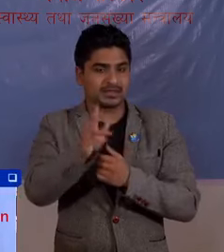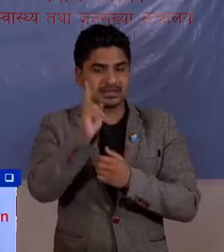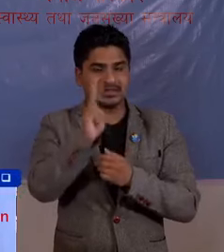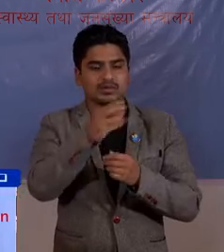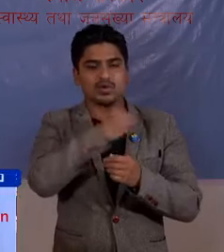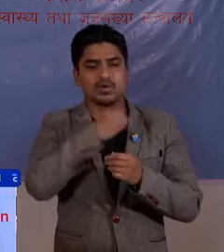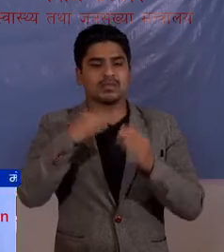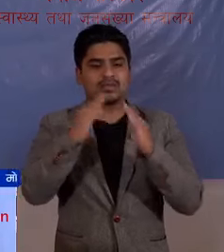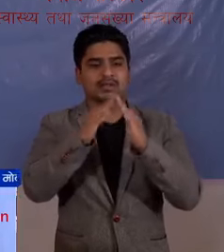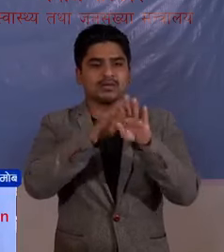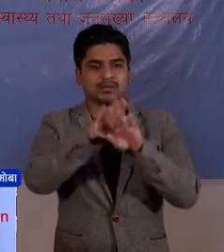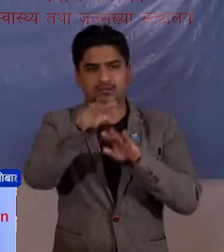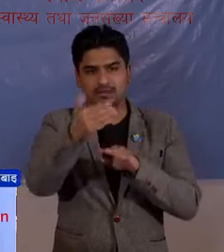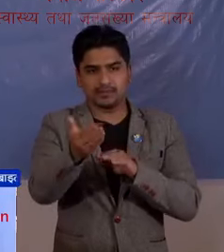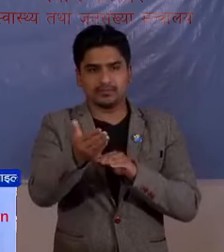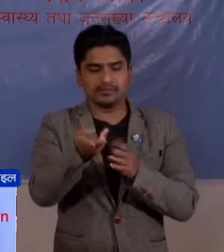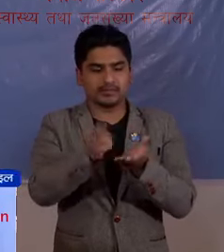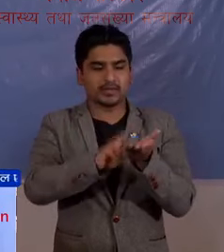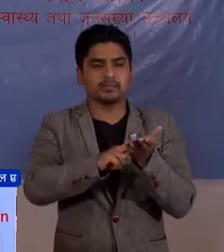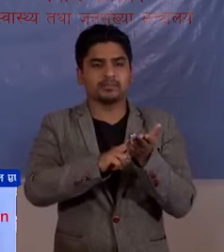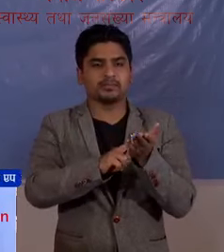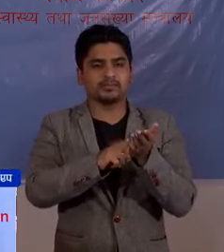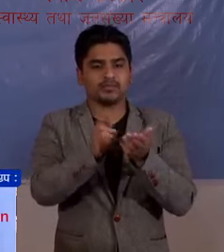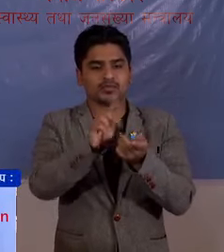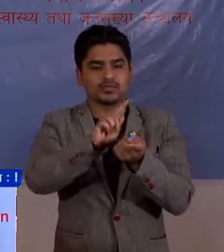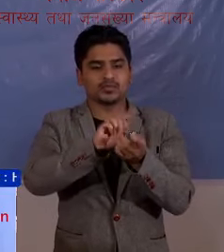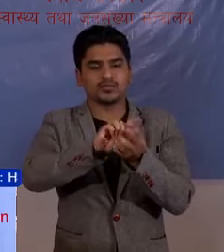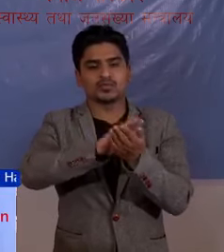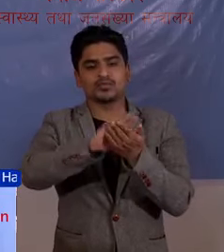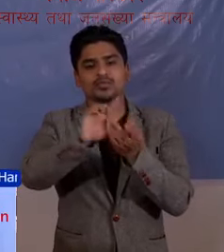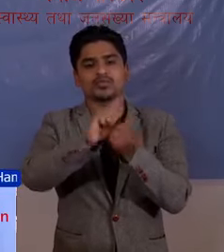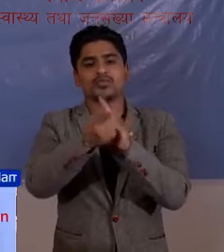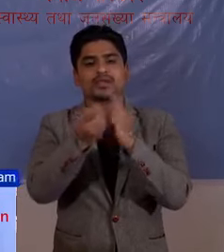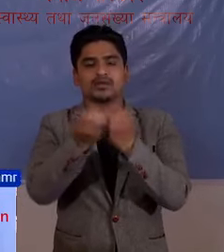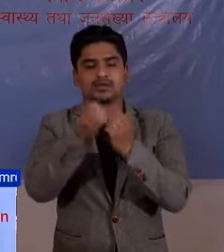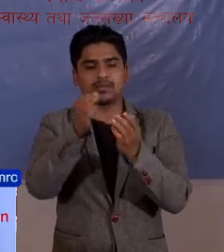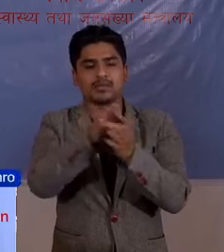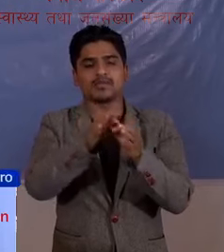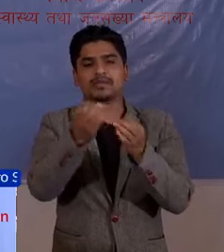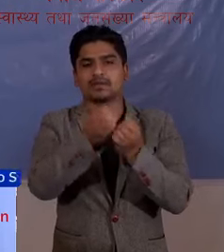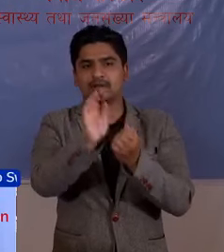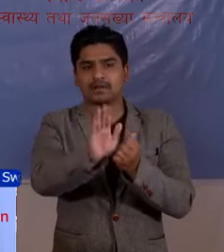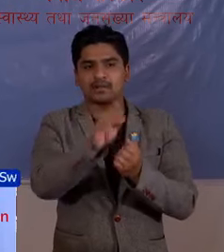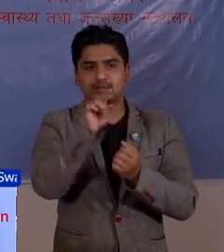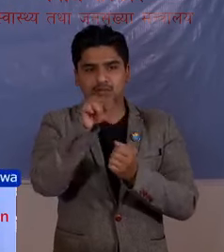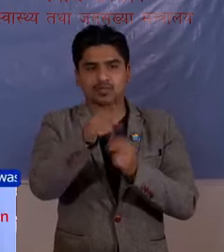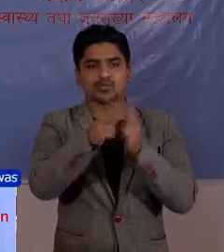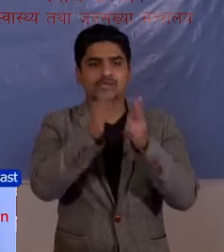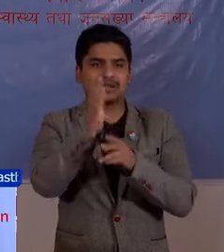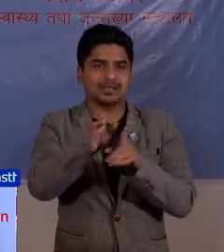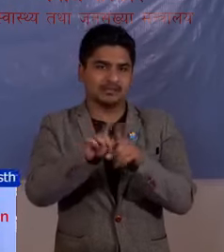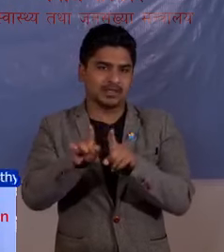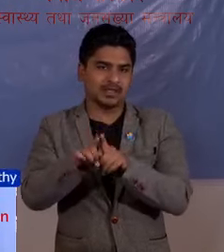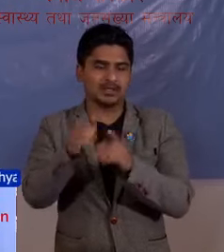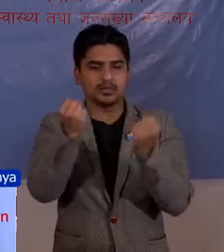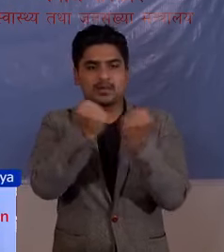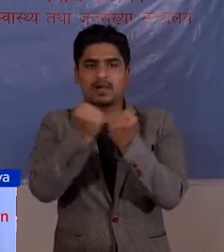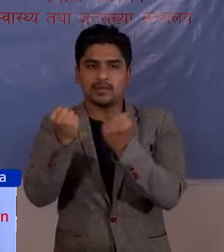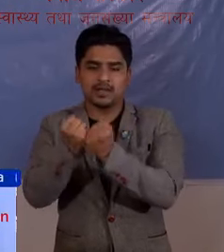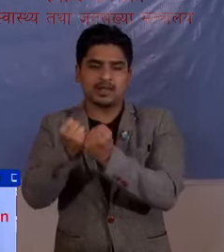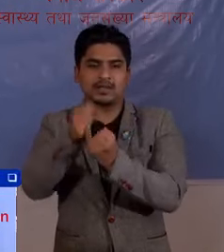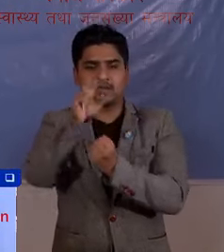सो अस्पतालहरूलाई थप सुधार गरेर हामीले यो व्यवस्था गरिरहेका छौँ। यो कुराले पनि